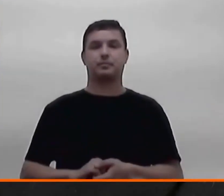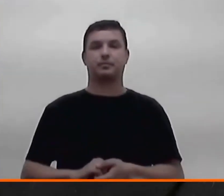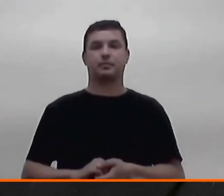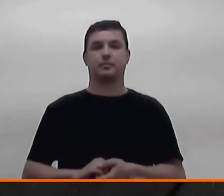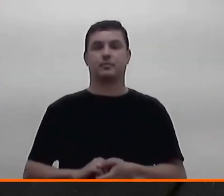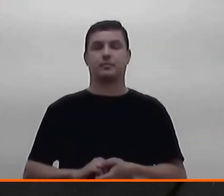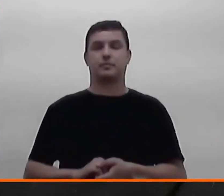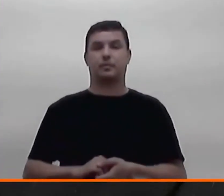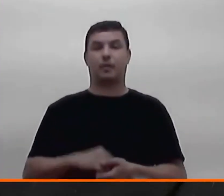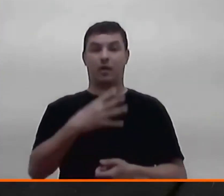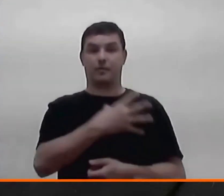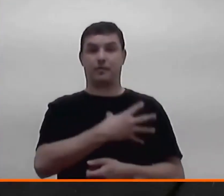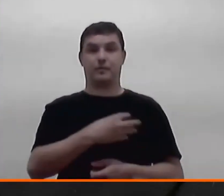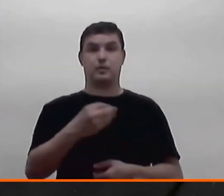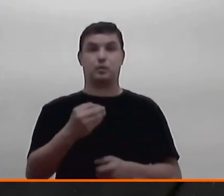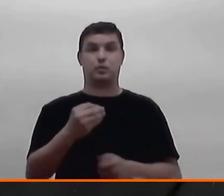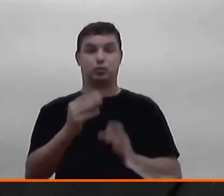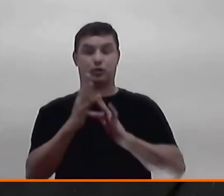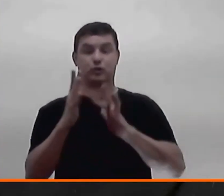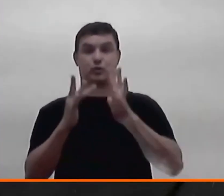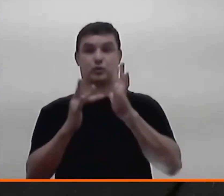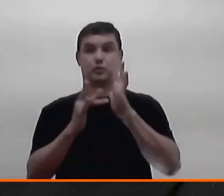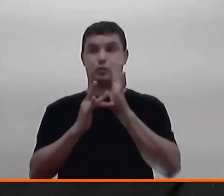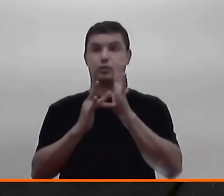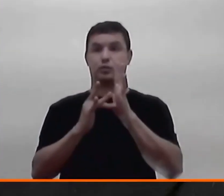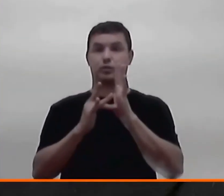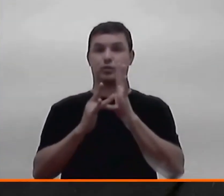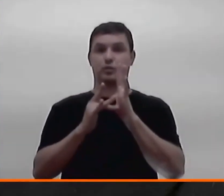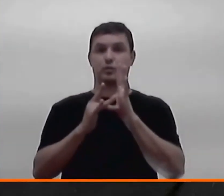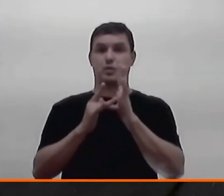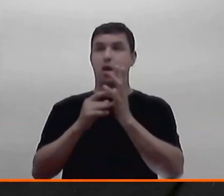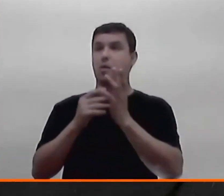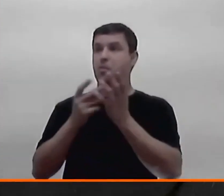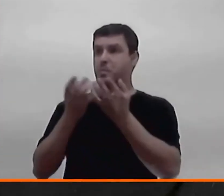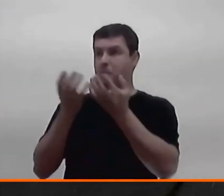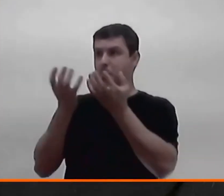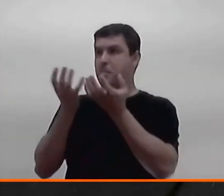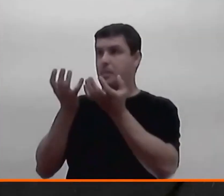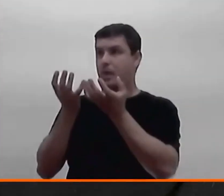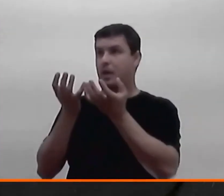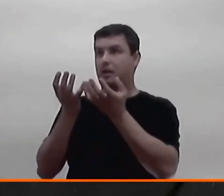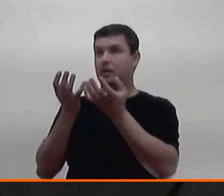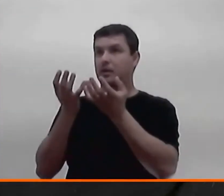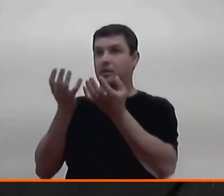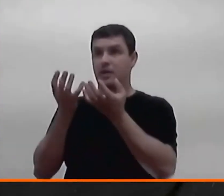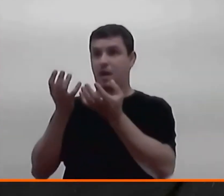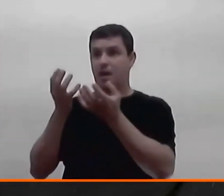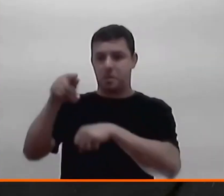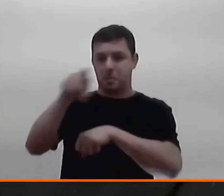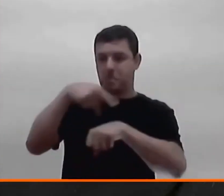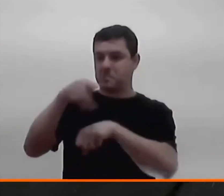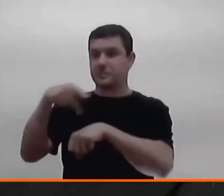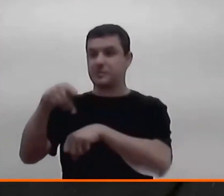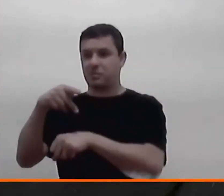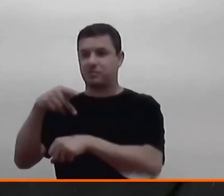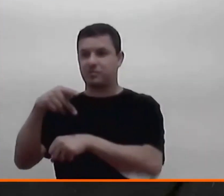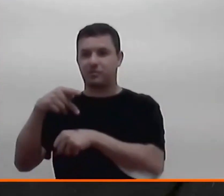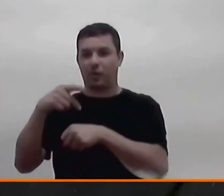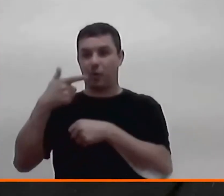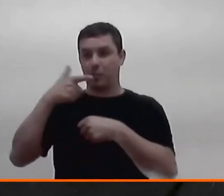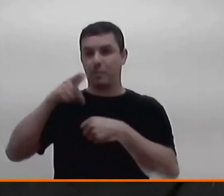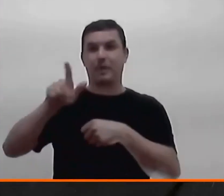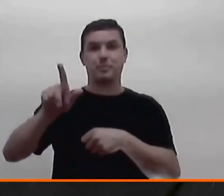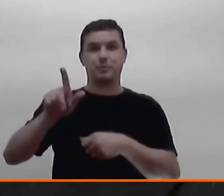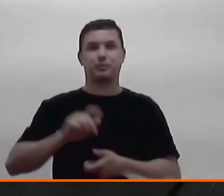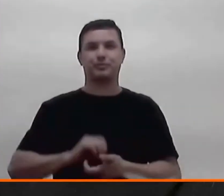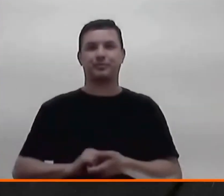eu te darei as nações por herança. Aleluia! O pai disse para o filho: você pode me